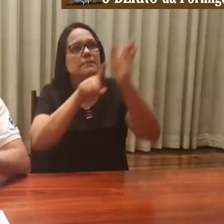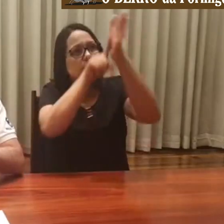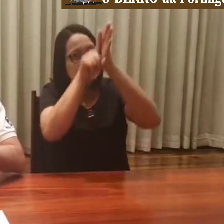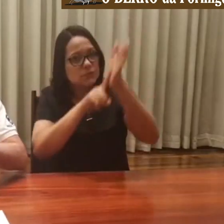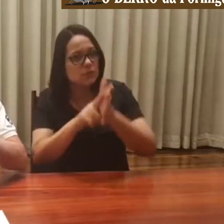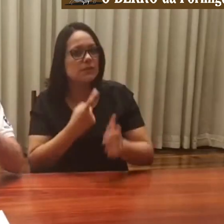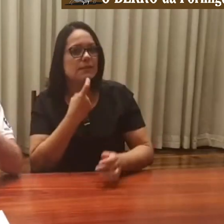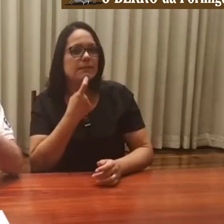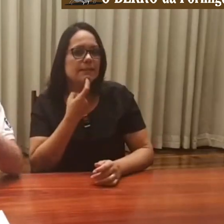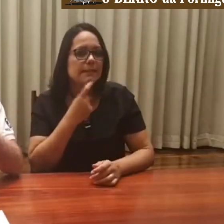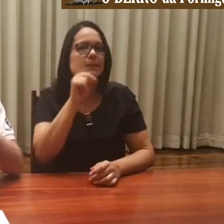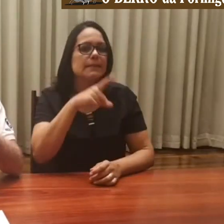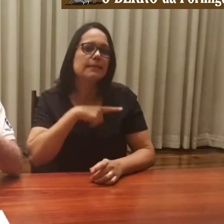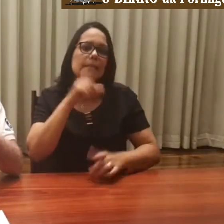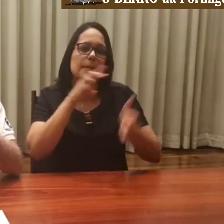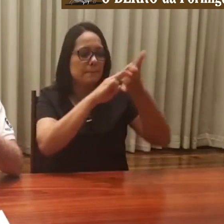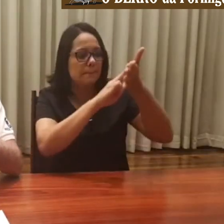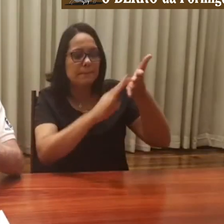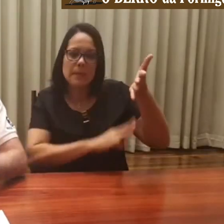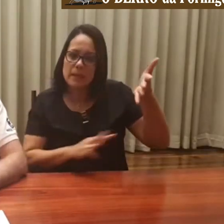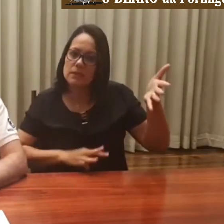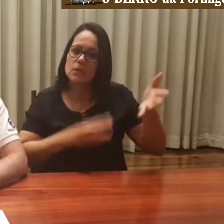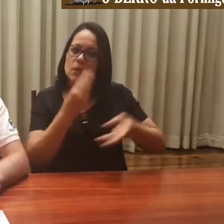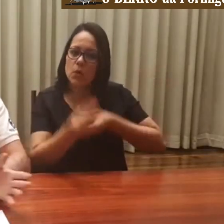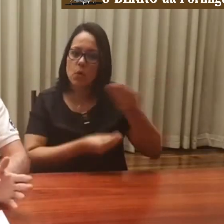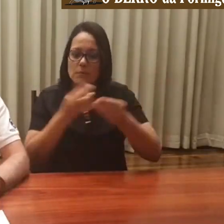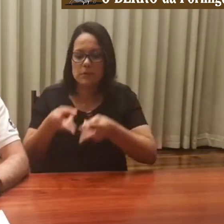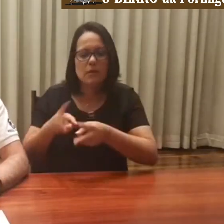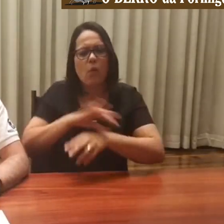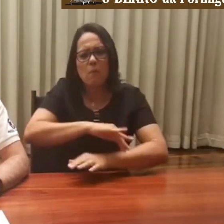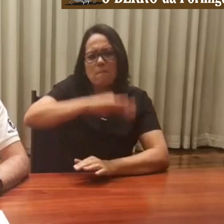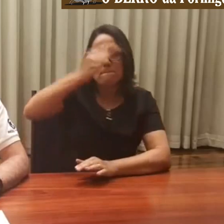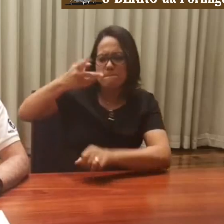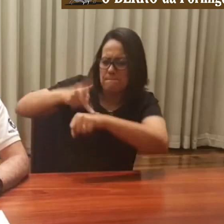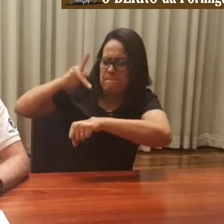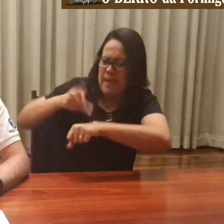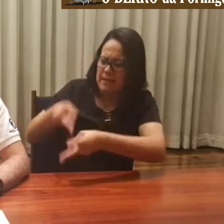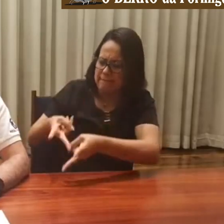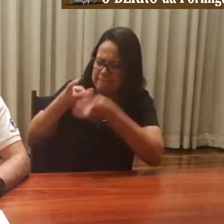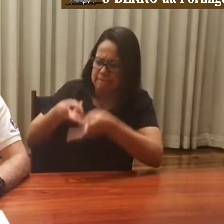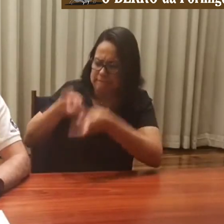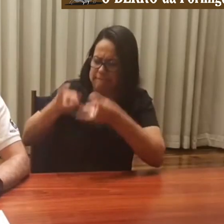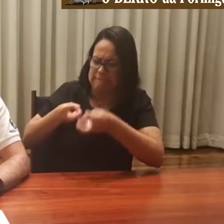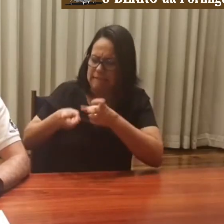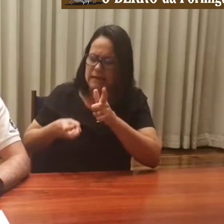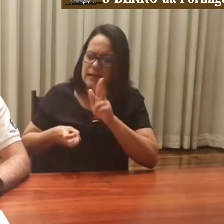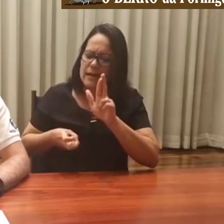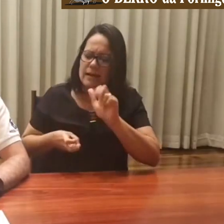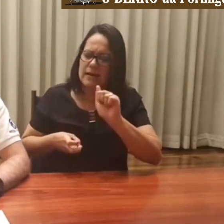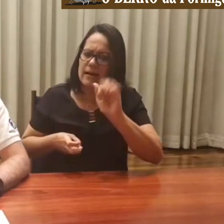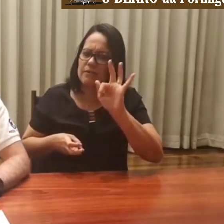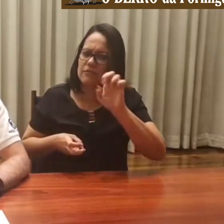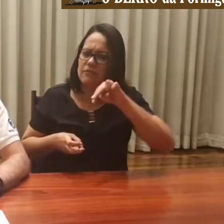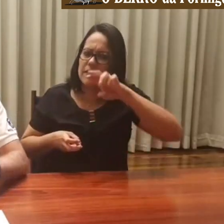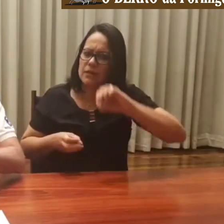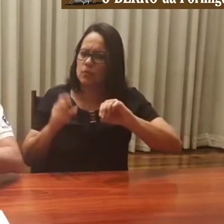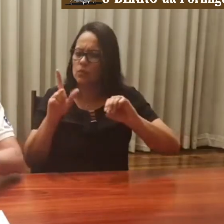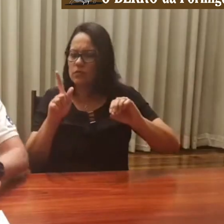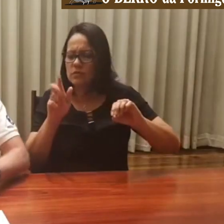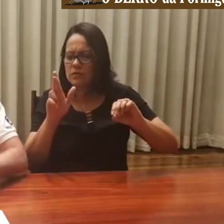que tem um método diferente de tirar o grafeno, separado do grafite. Não é o ideal ainda, mas mais um passo que ele